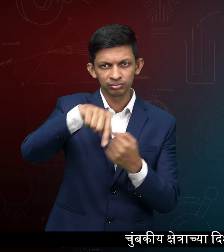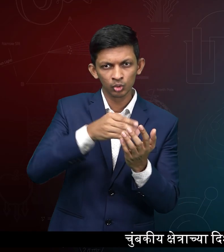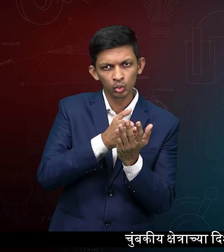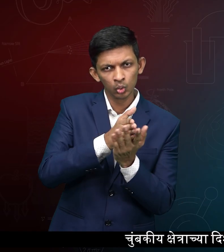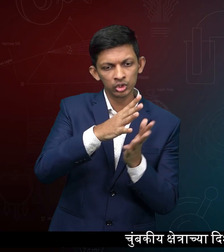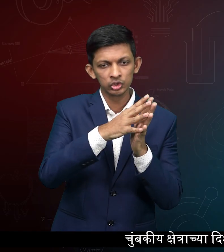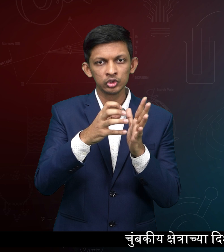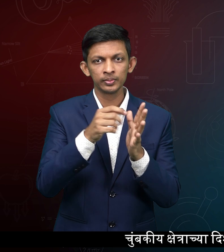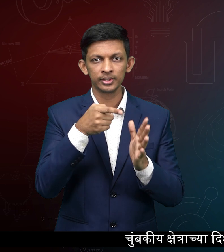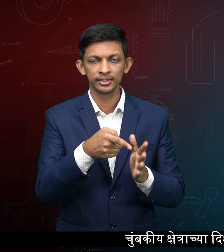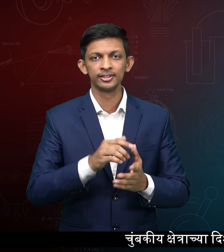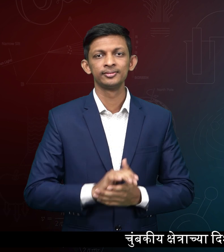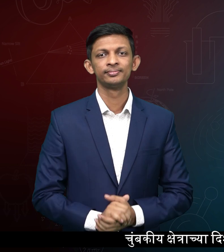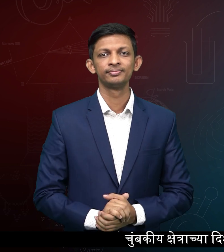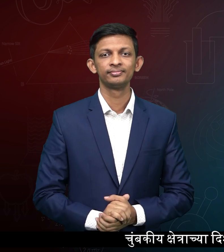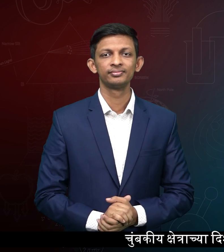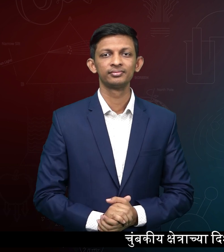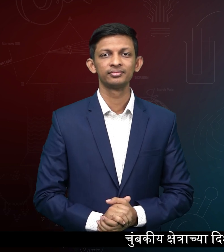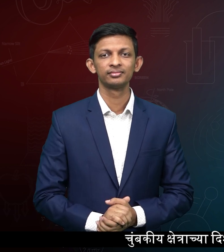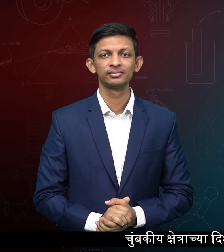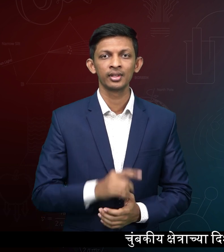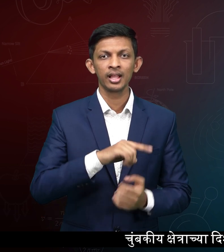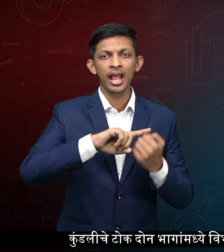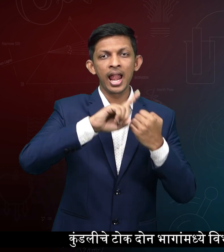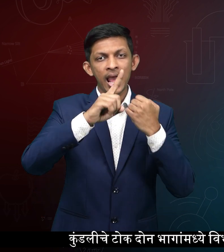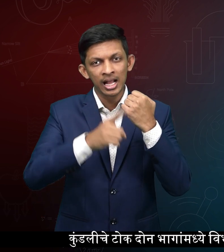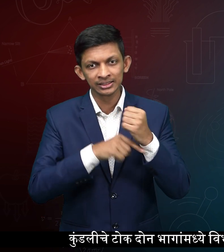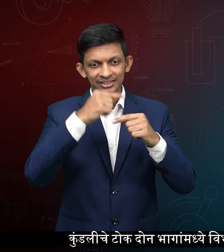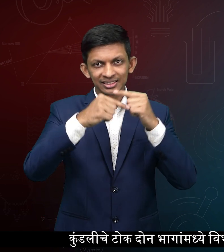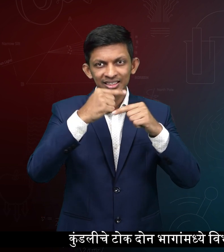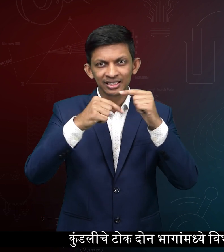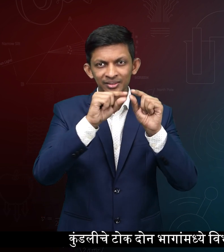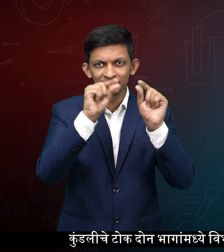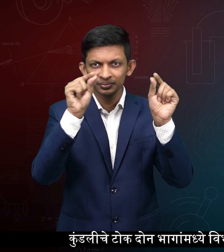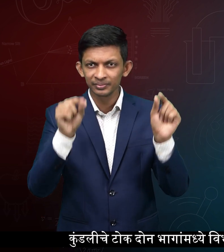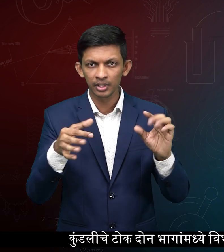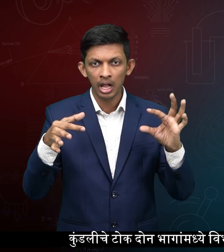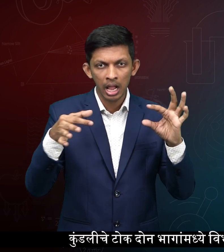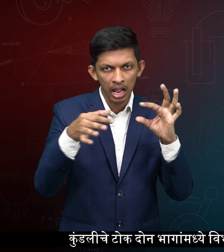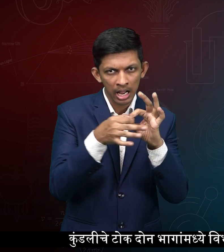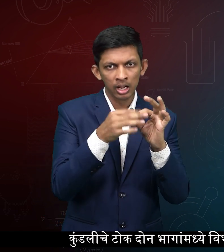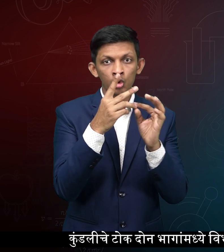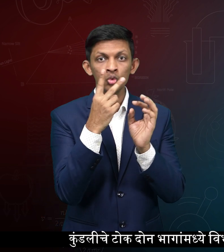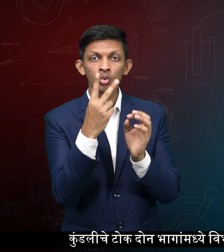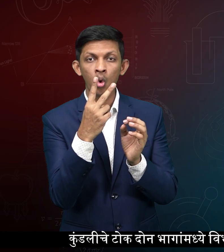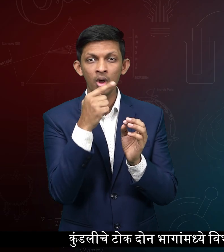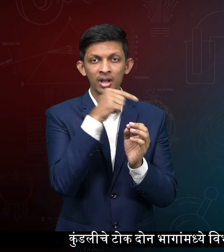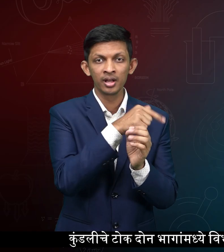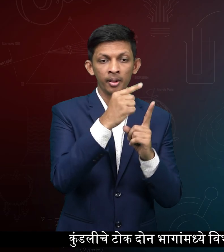चुंबकीय क्षेत्राच्या दिशेला समांतर नसून समोरासमोर असतील. कुंडलीचे टोक 2 भागांमध्ये विभागलेल्या P आणि Q या स्प्लिट